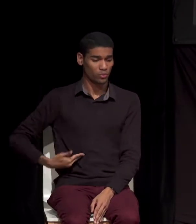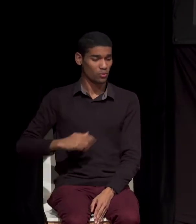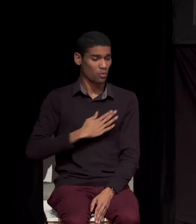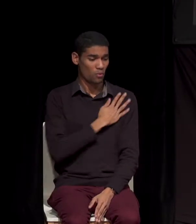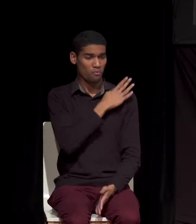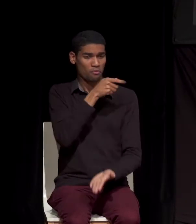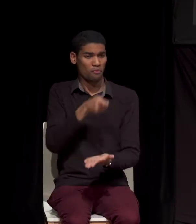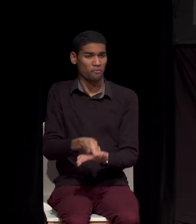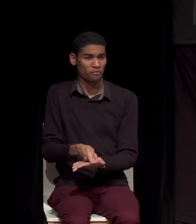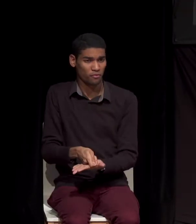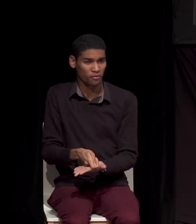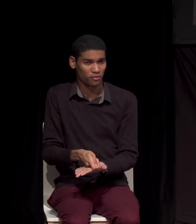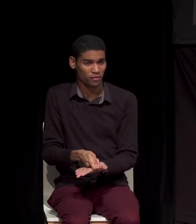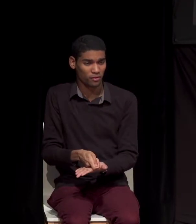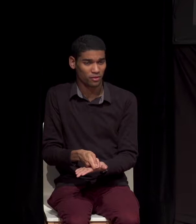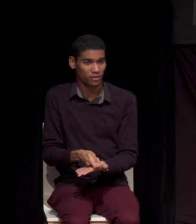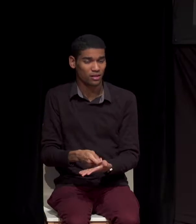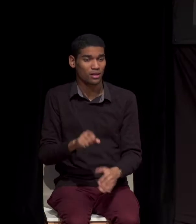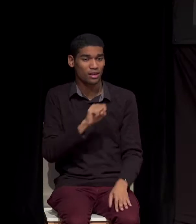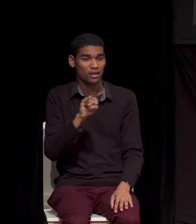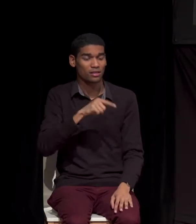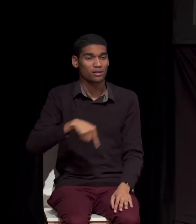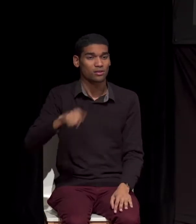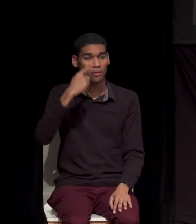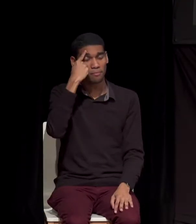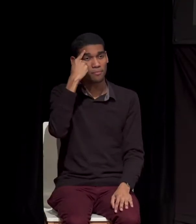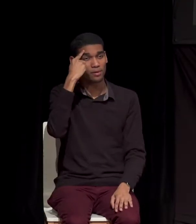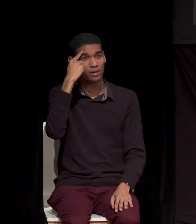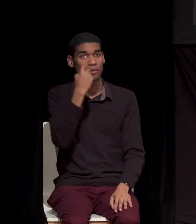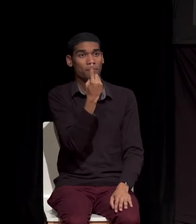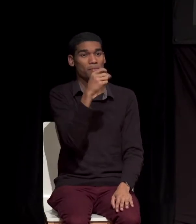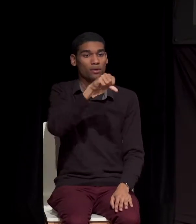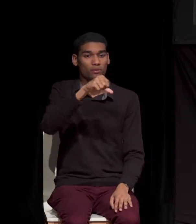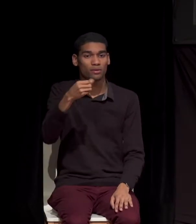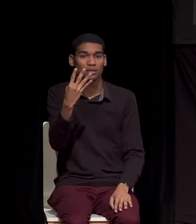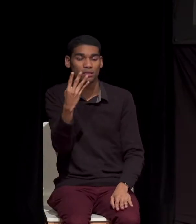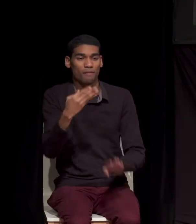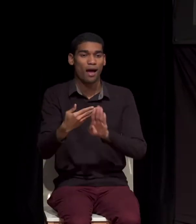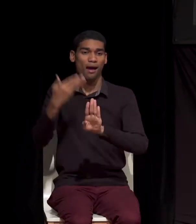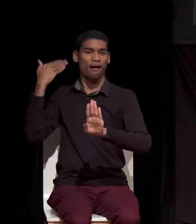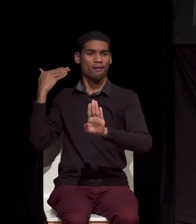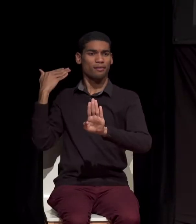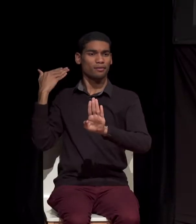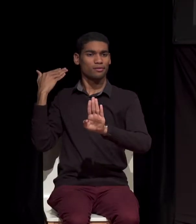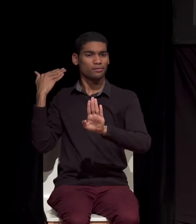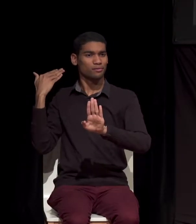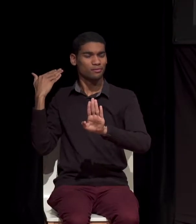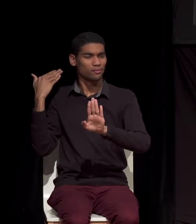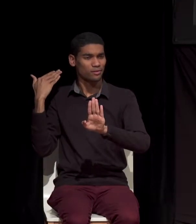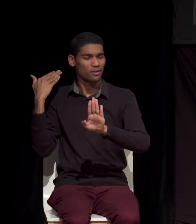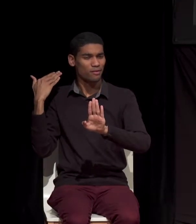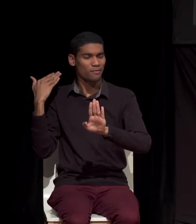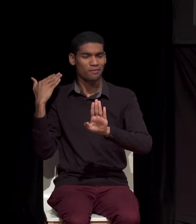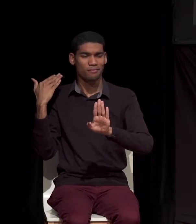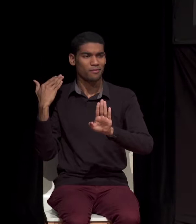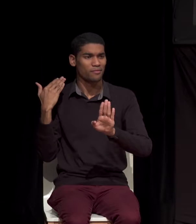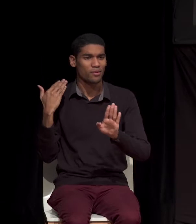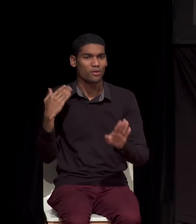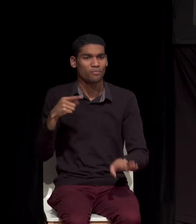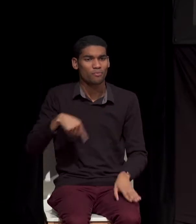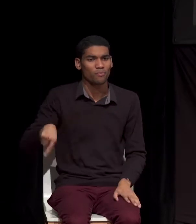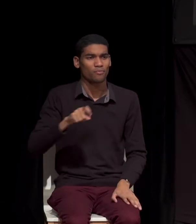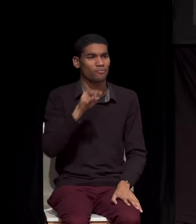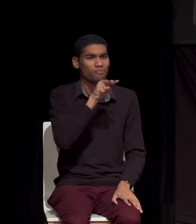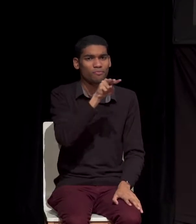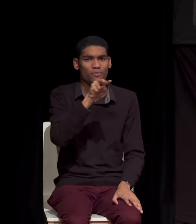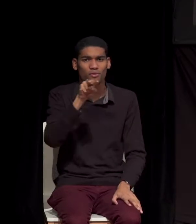o que acontecia antes de 64 no Brasil, no campo educacional, nós veríamos que tem